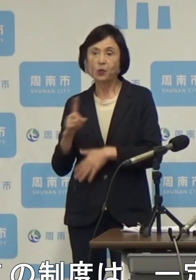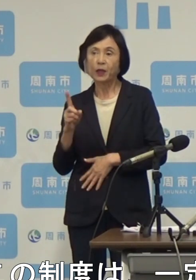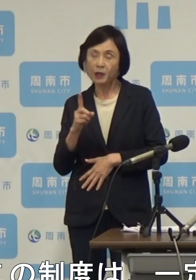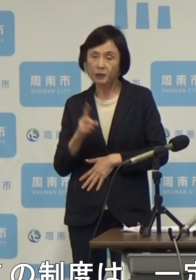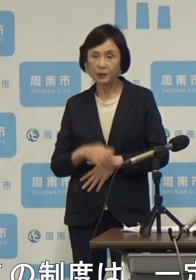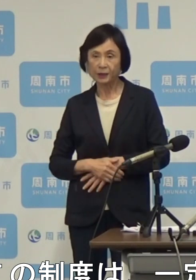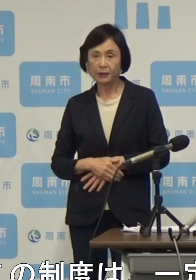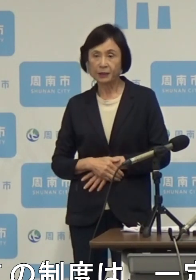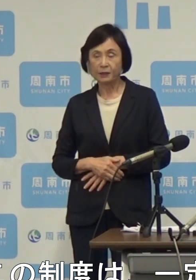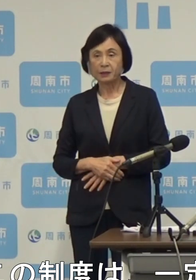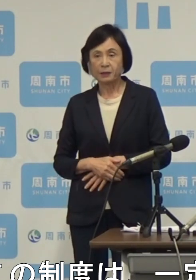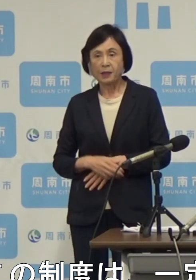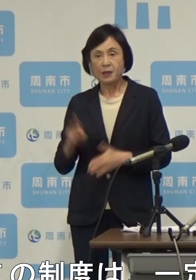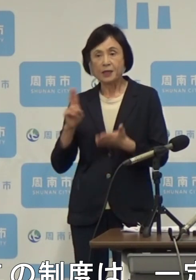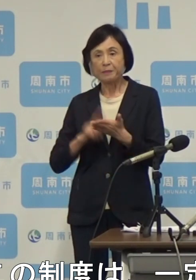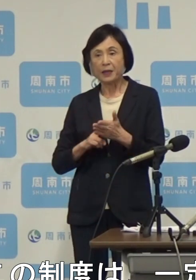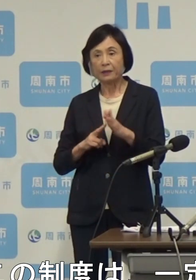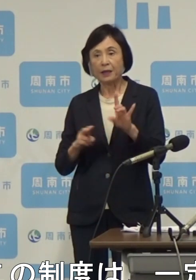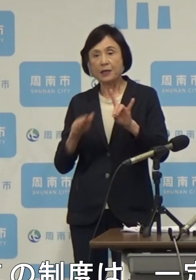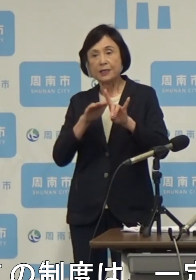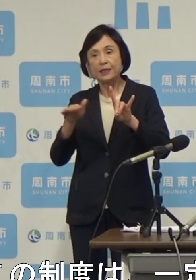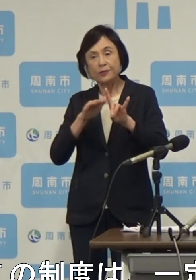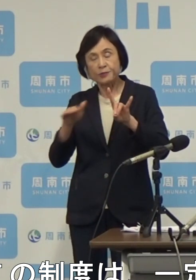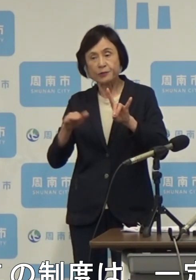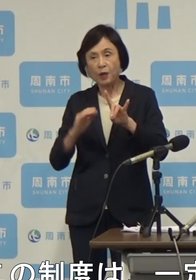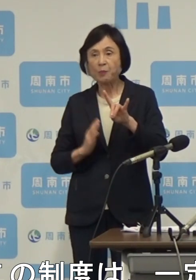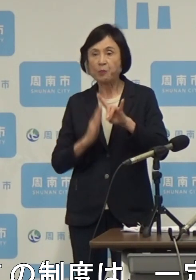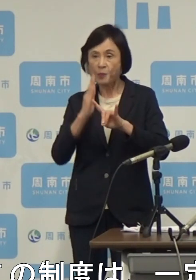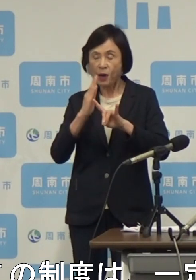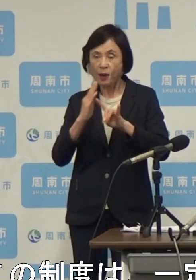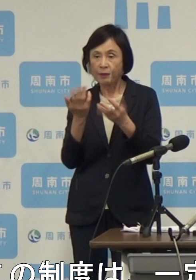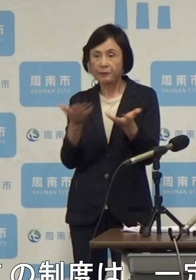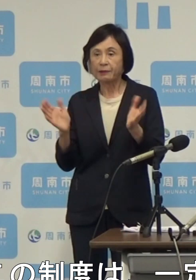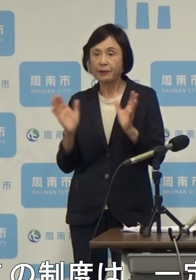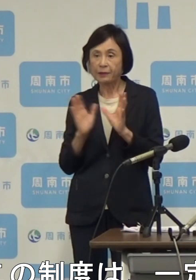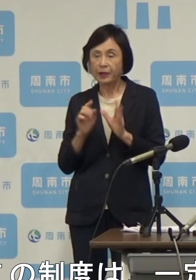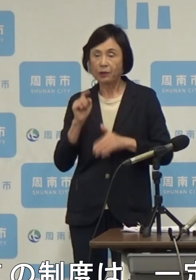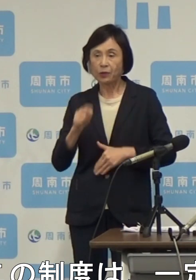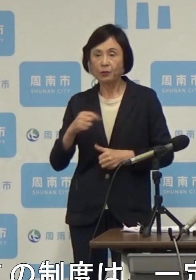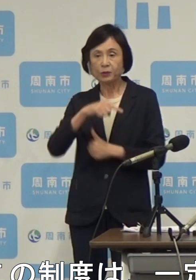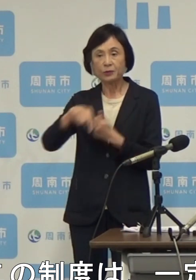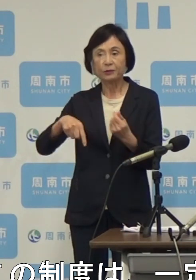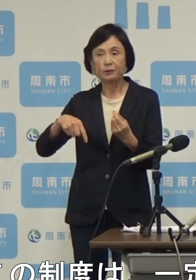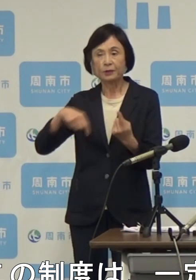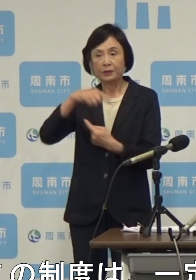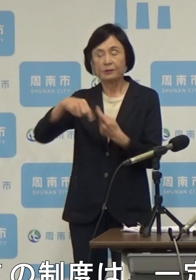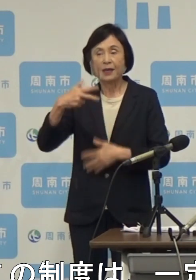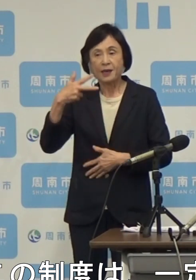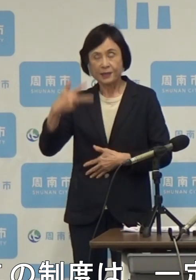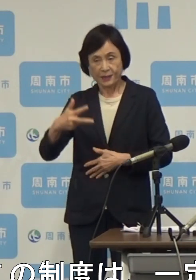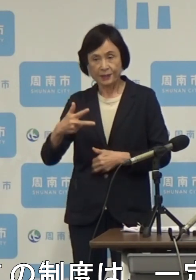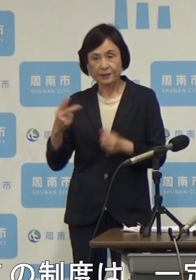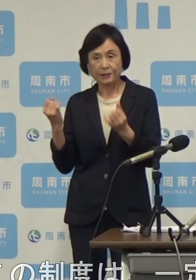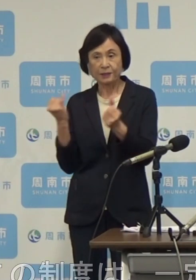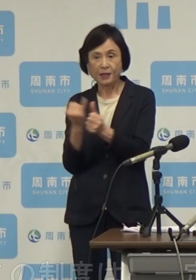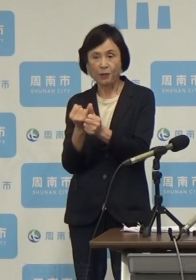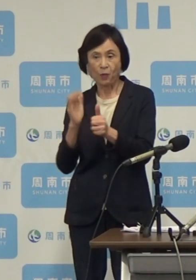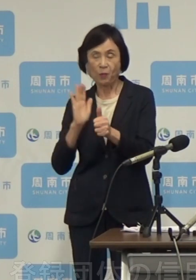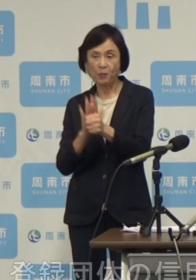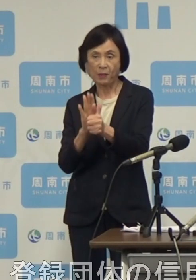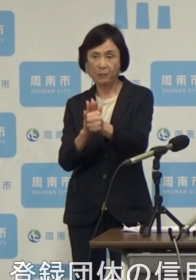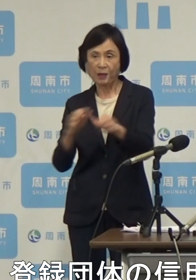一定の登録基準を満たした団体を周南市婚活サポーターとして登録